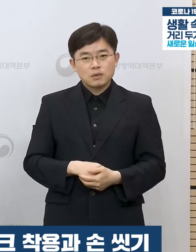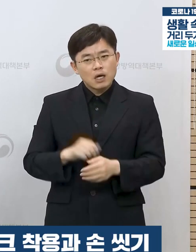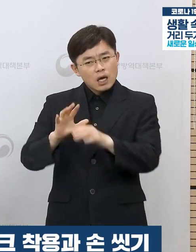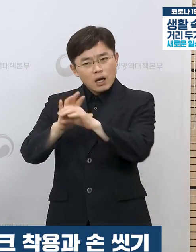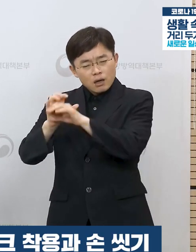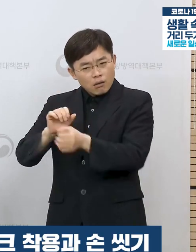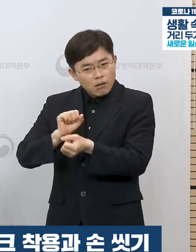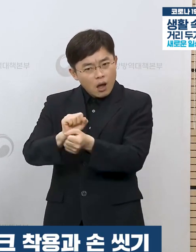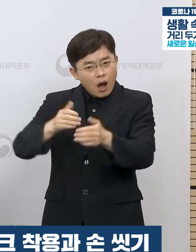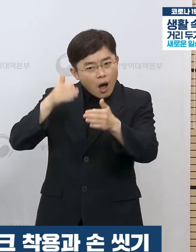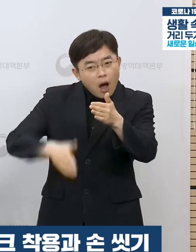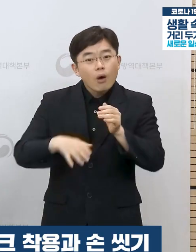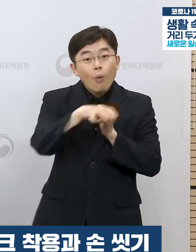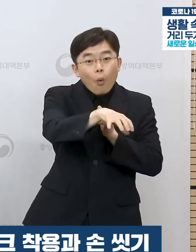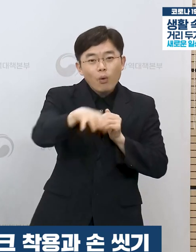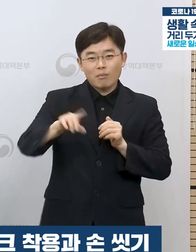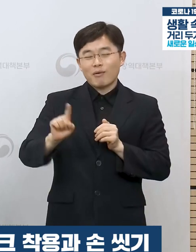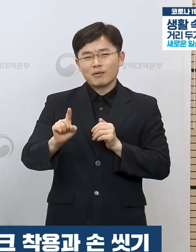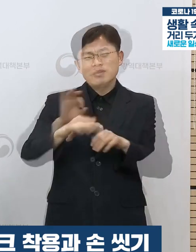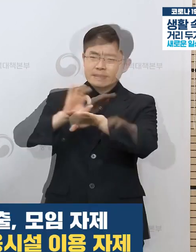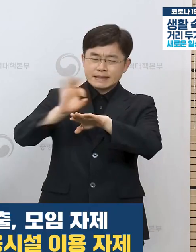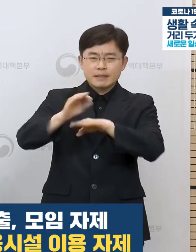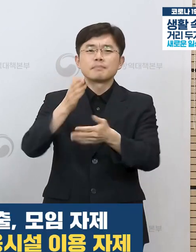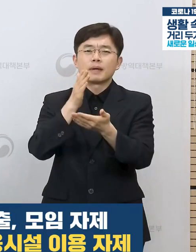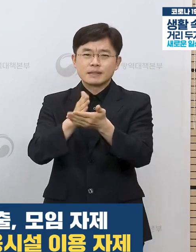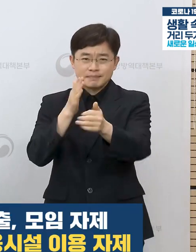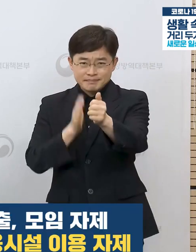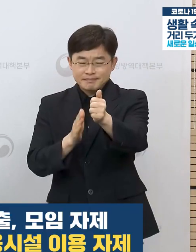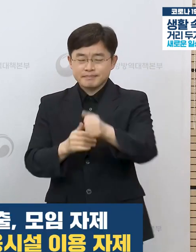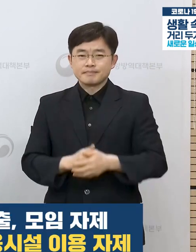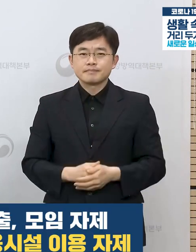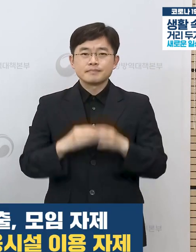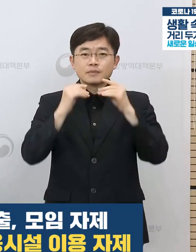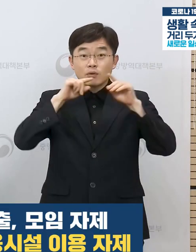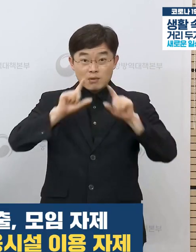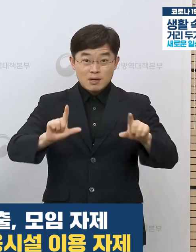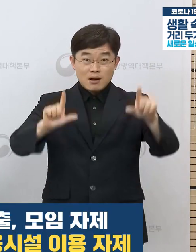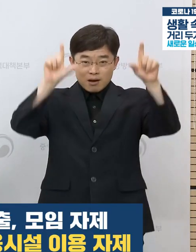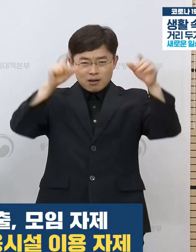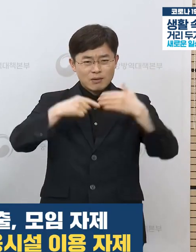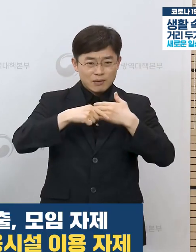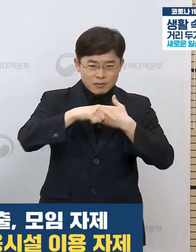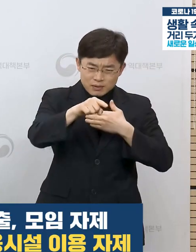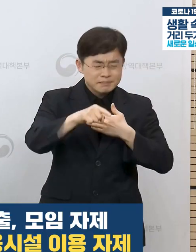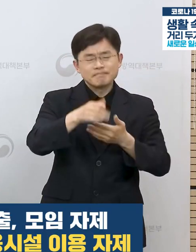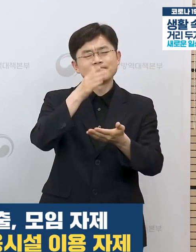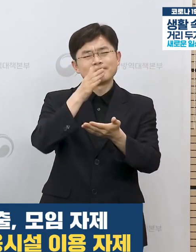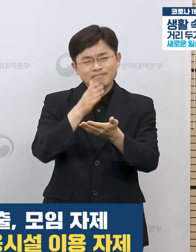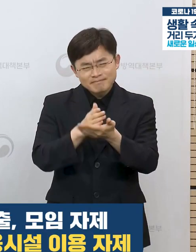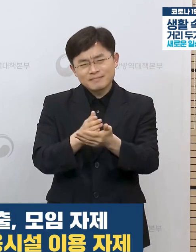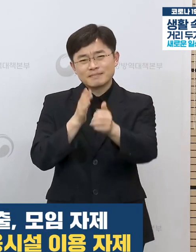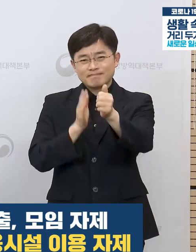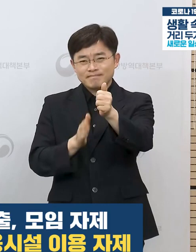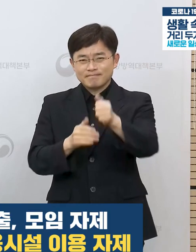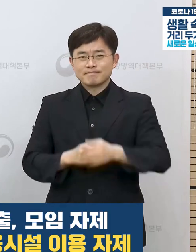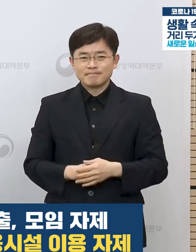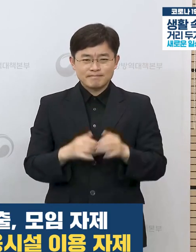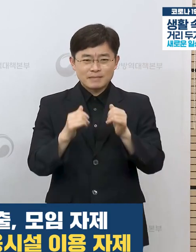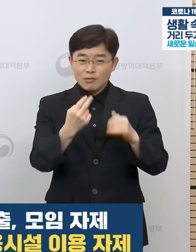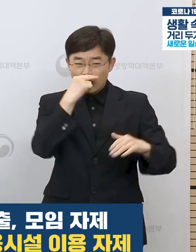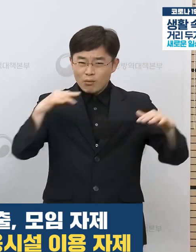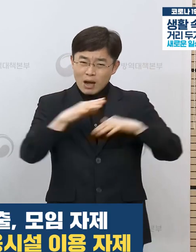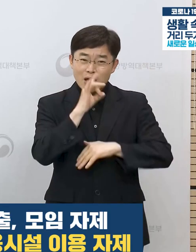아마 마스크 착용과 손 씻기일 겁니다. 이번 주말 동안 외출, 모임을 자제해 주시고